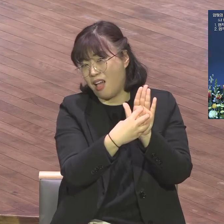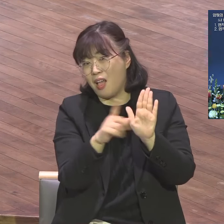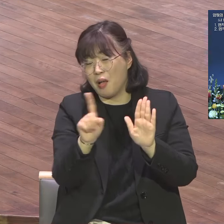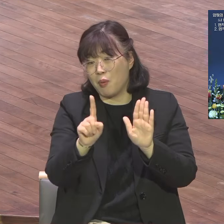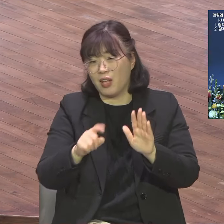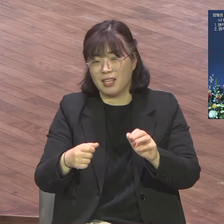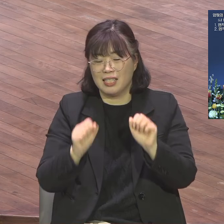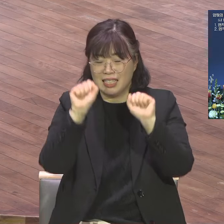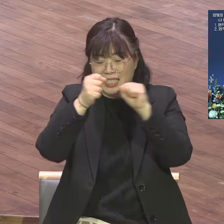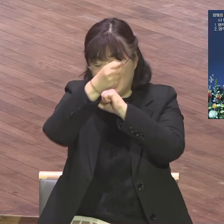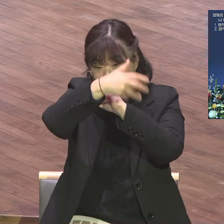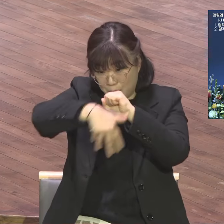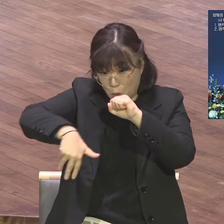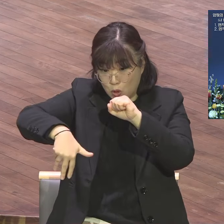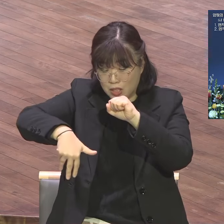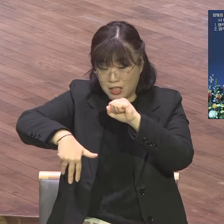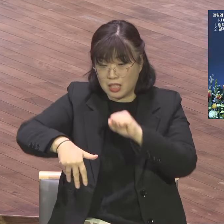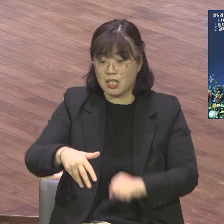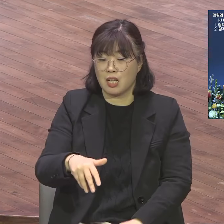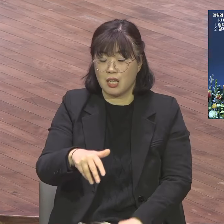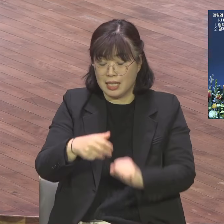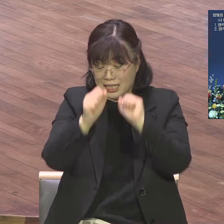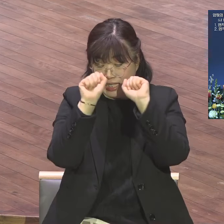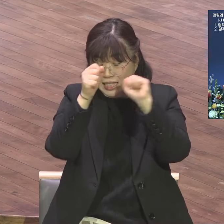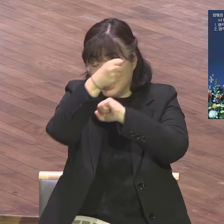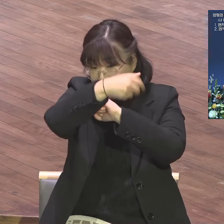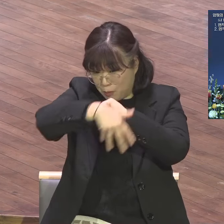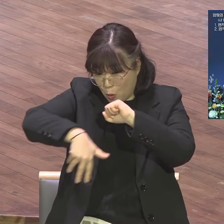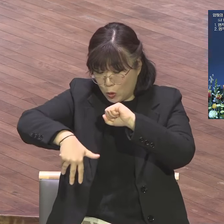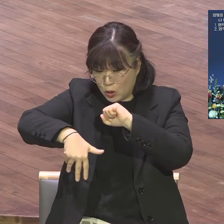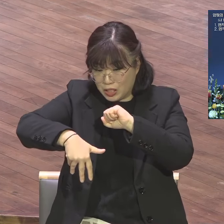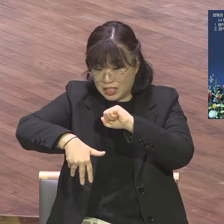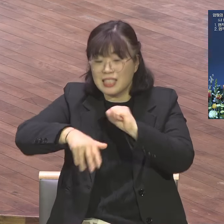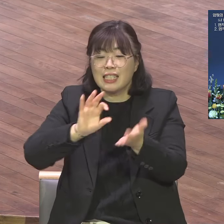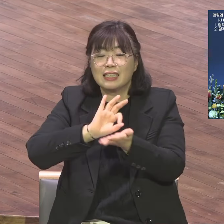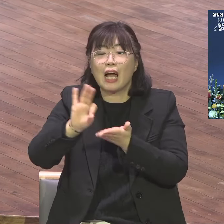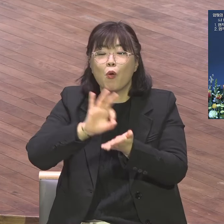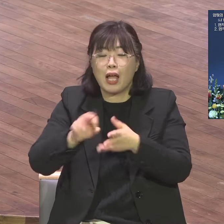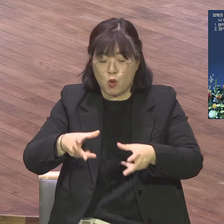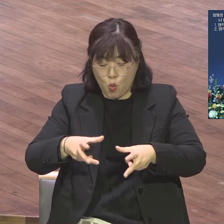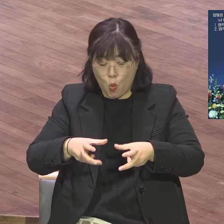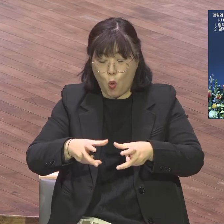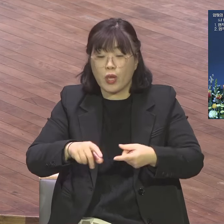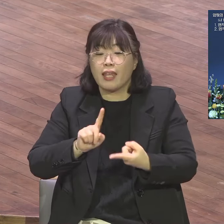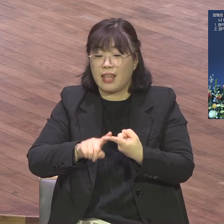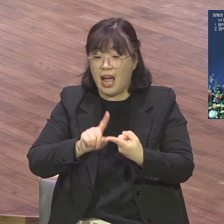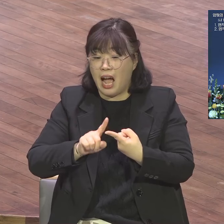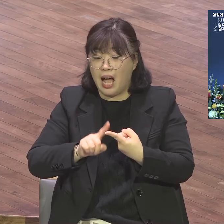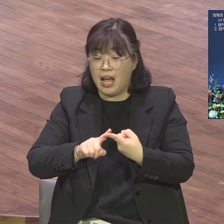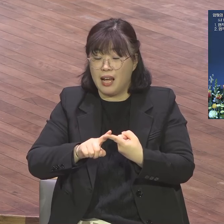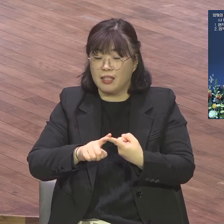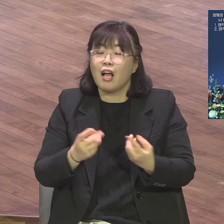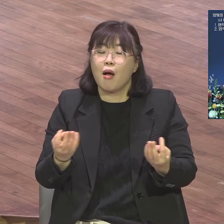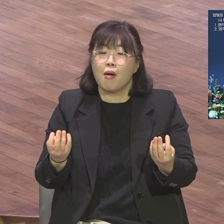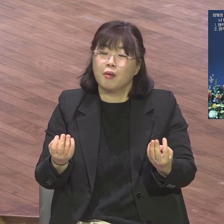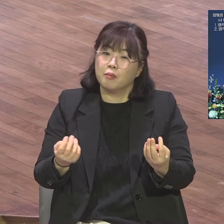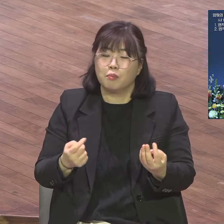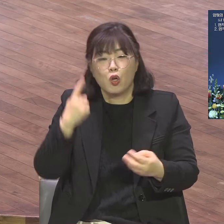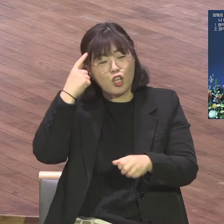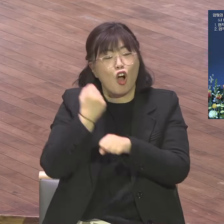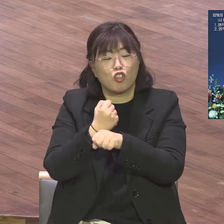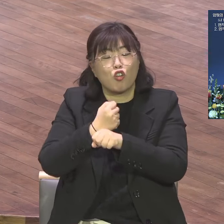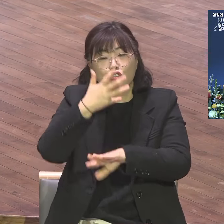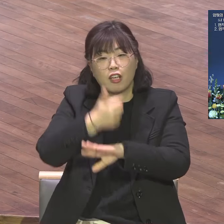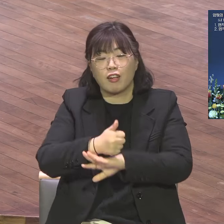스포츠 공에 대한 통계를 언급했는데, 선수들이 이 배구공 말이죠. 우리